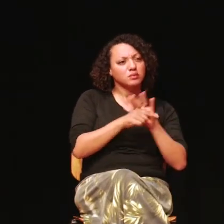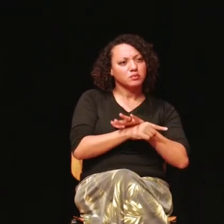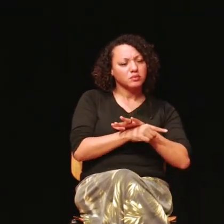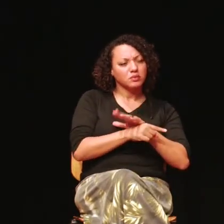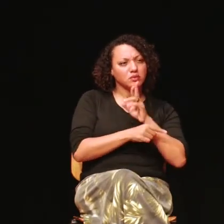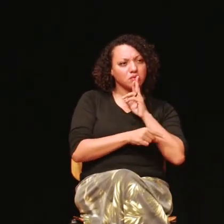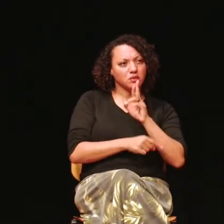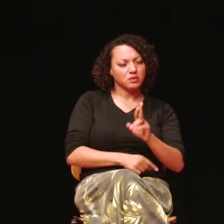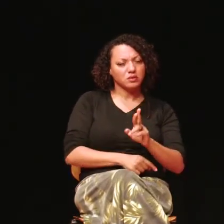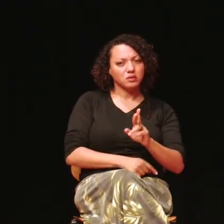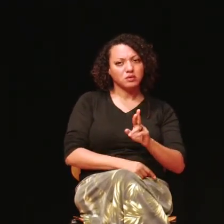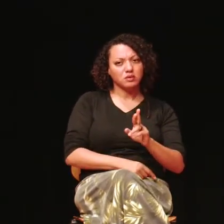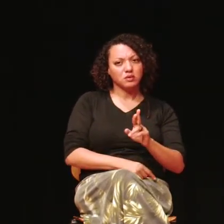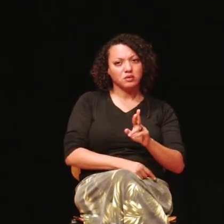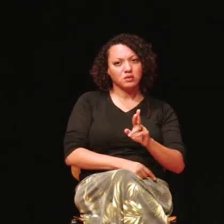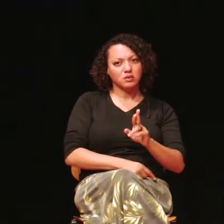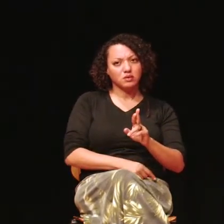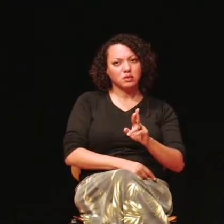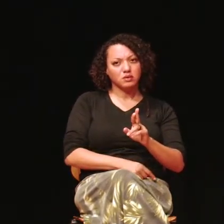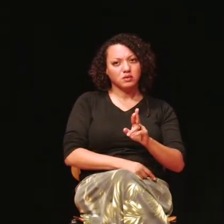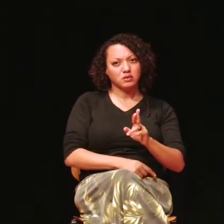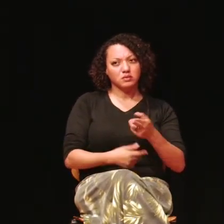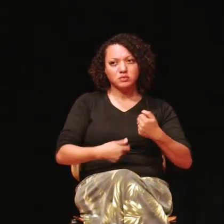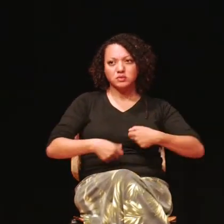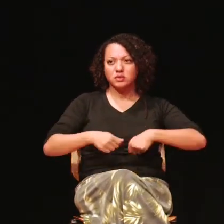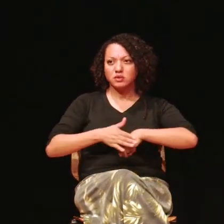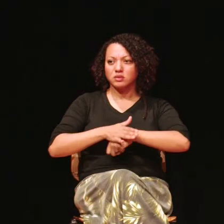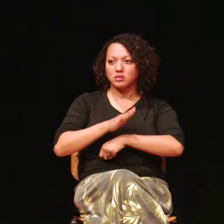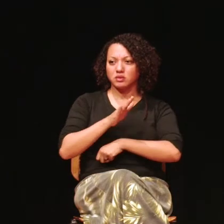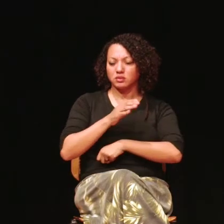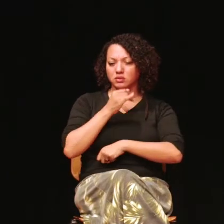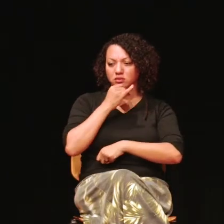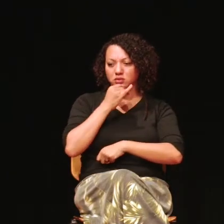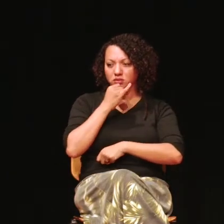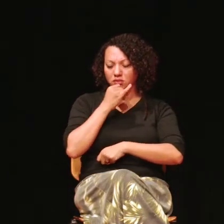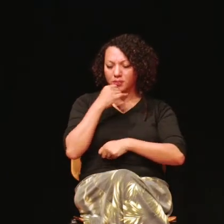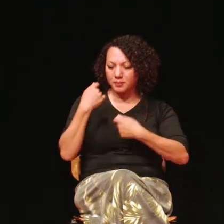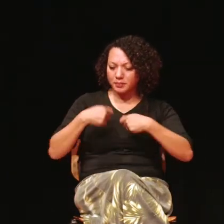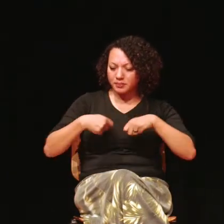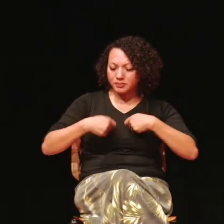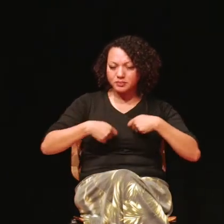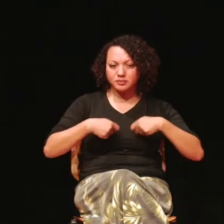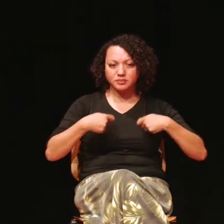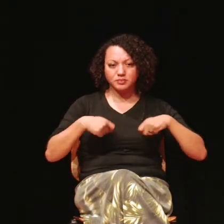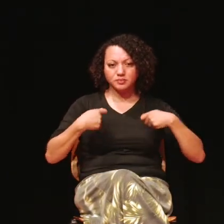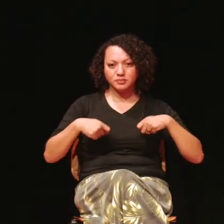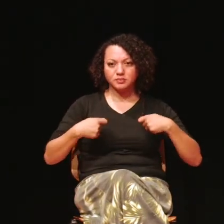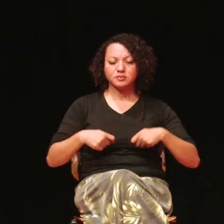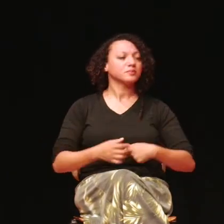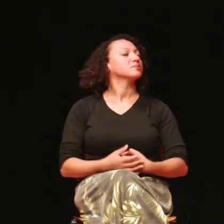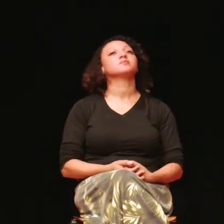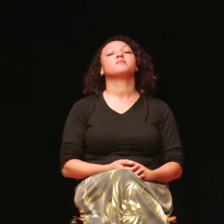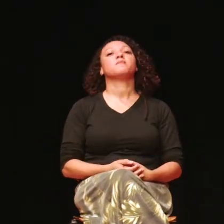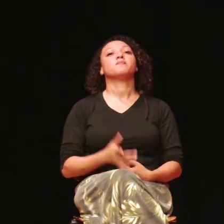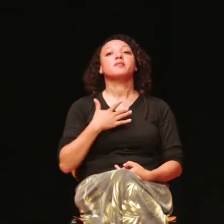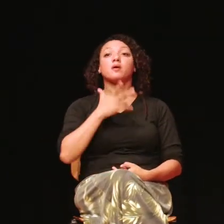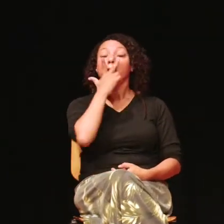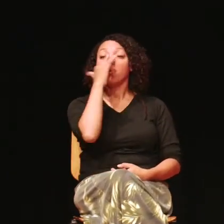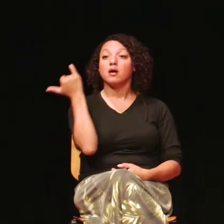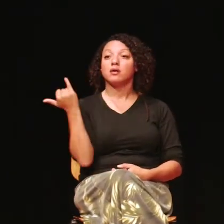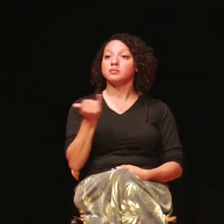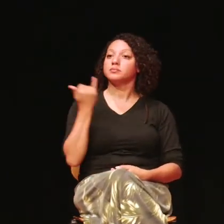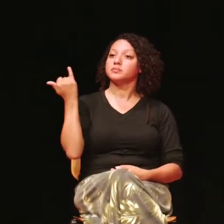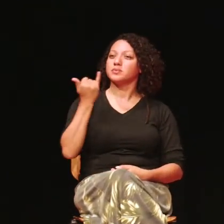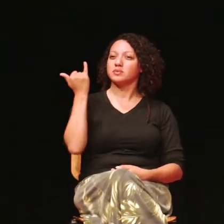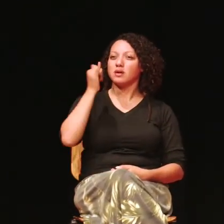A segunda resposta, ao meu ver, ainda mais necessária. É preciso, eu acho que é